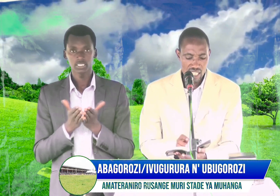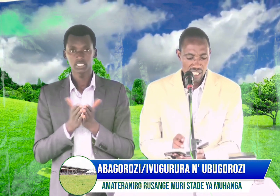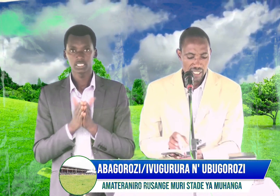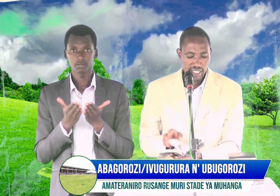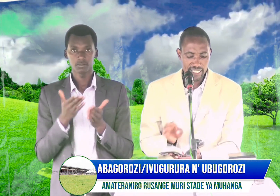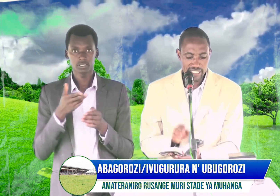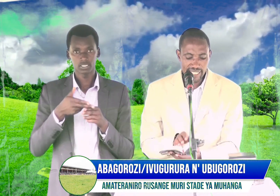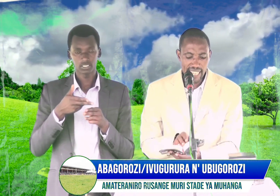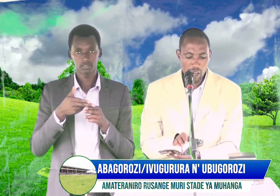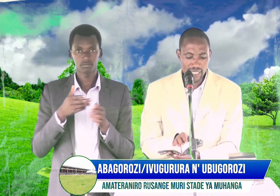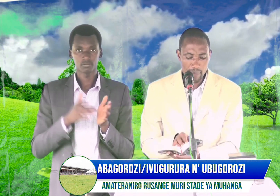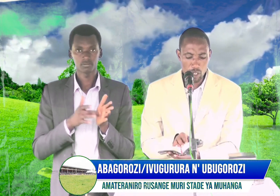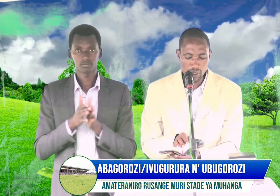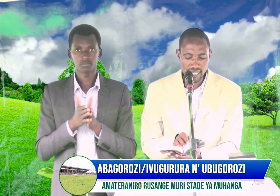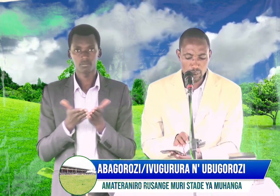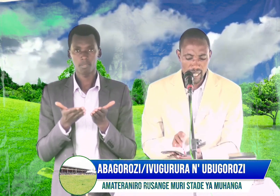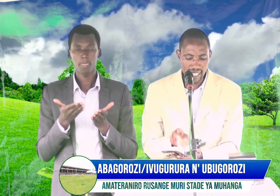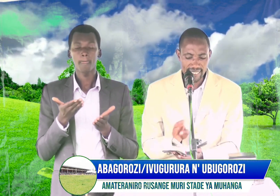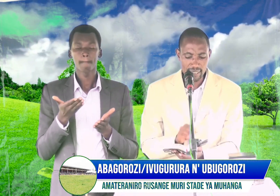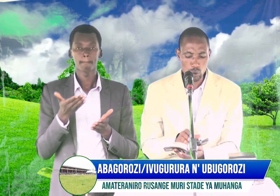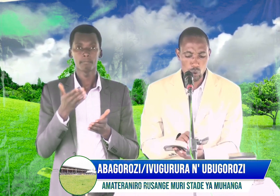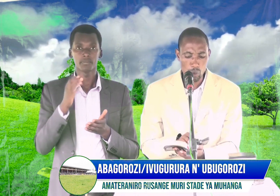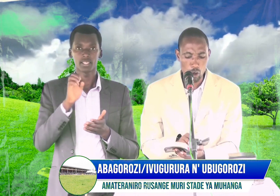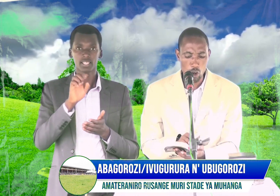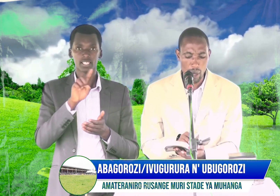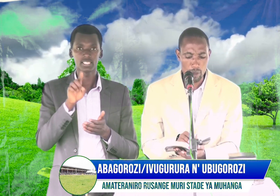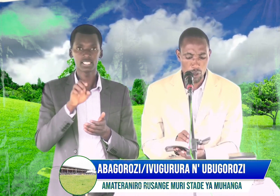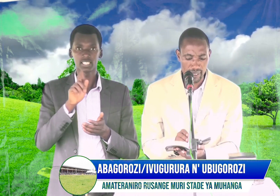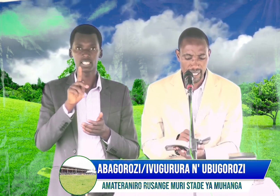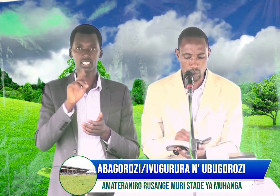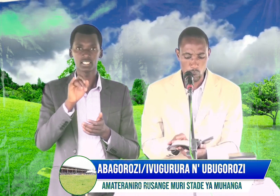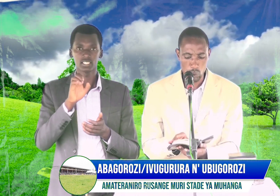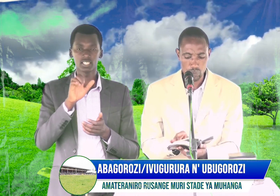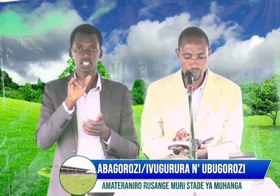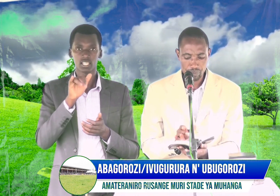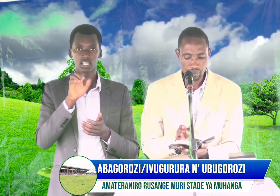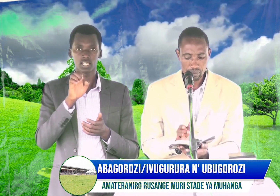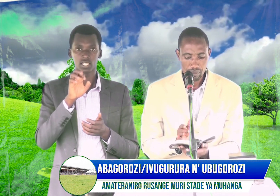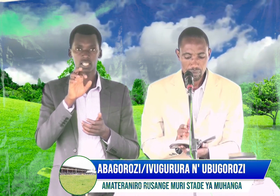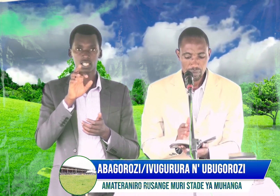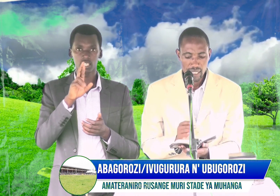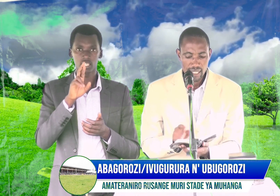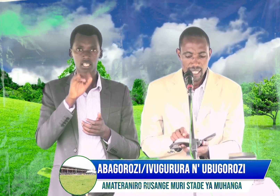Ezekieli gice cyaho cya 33 ku murongo wa 30